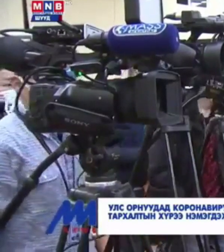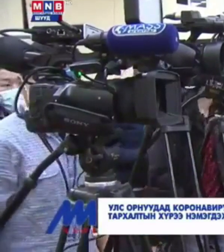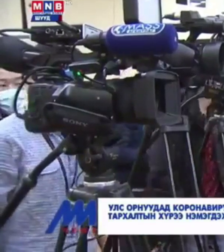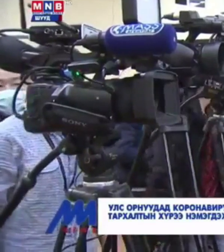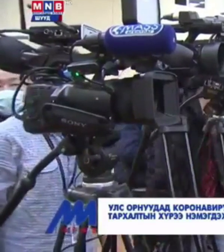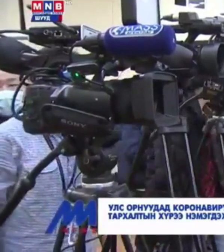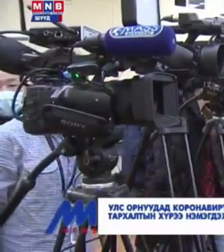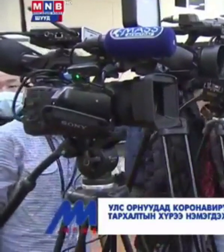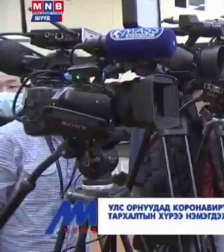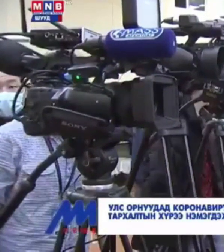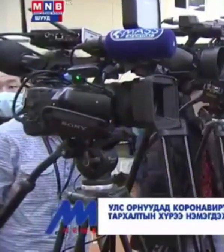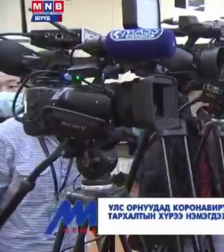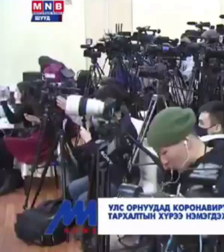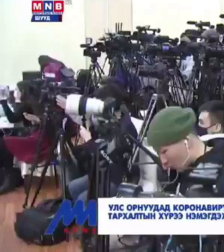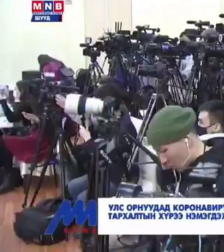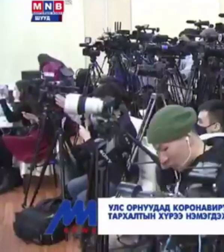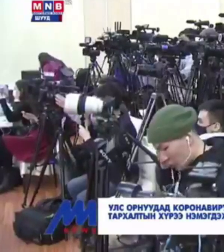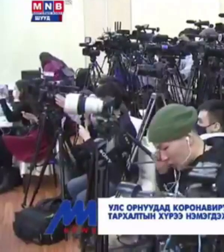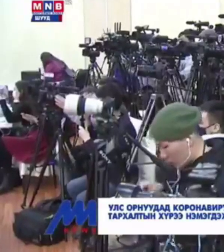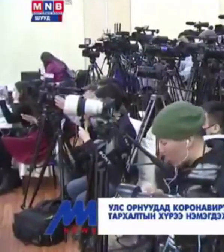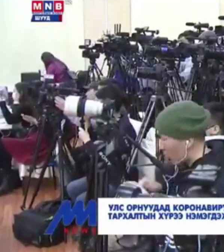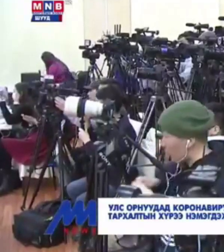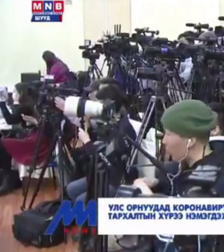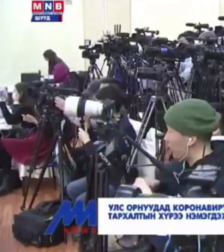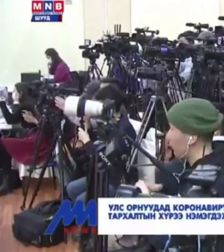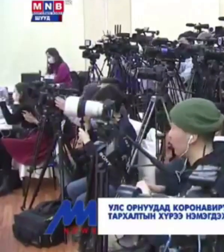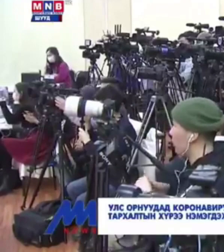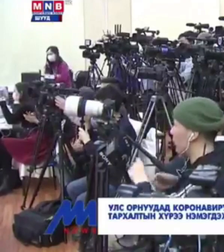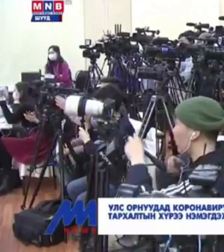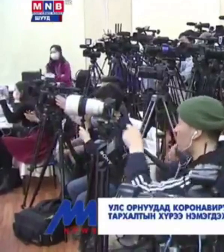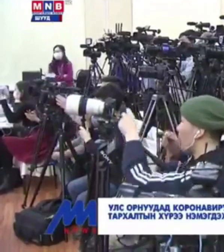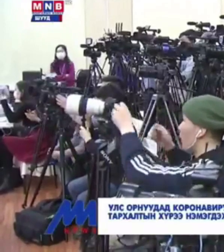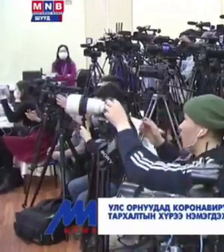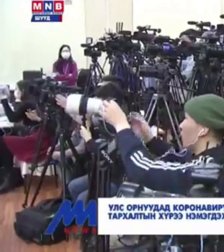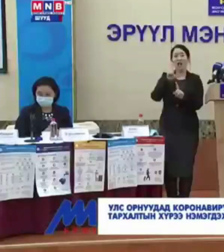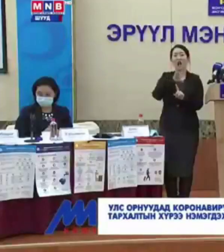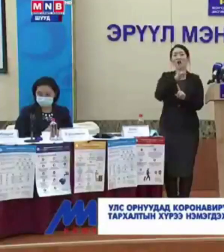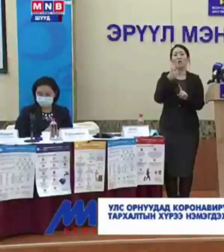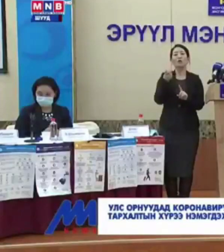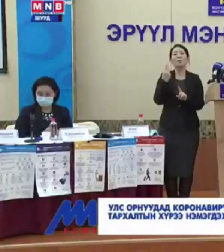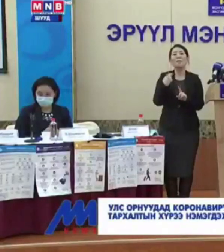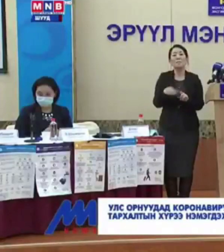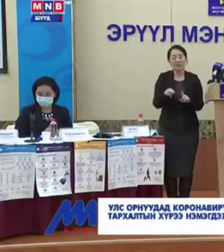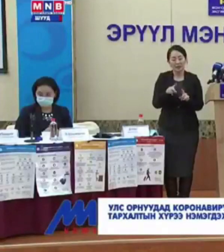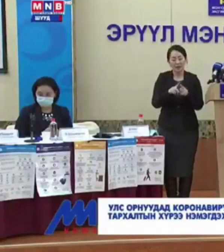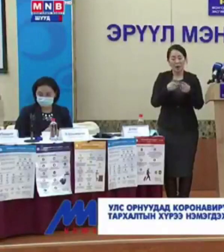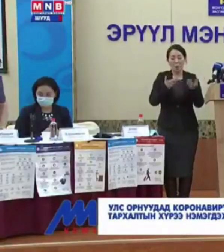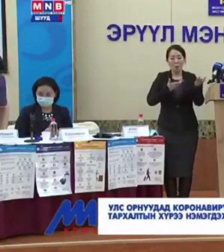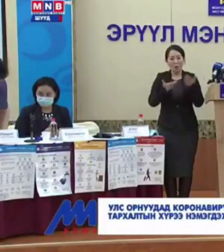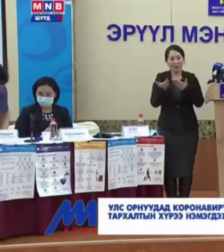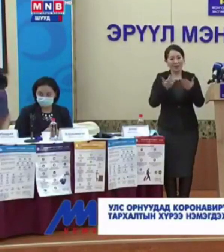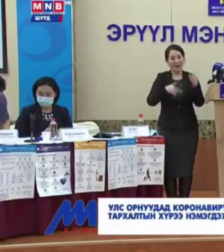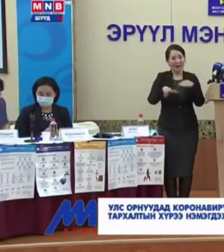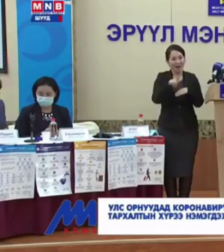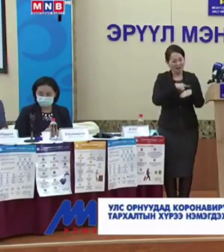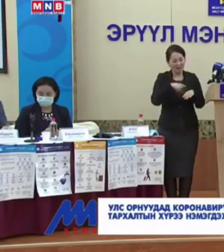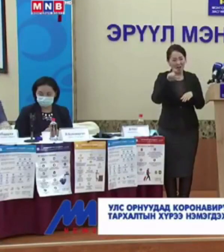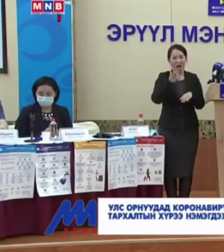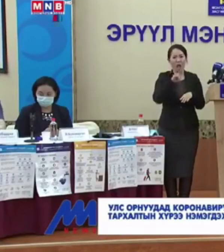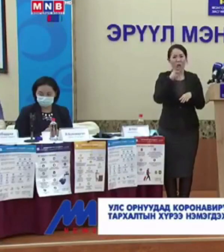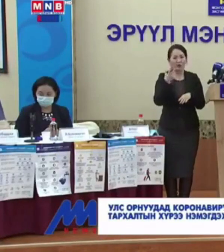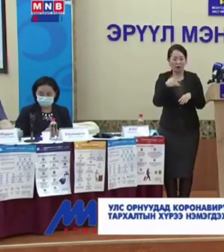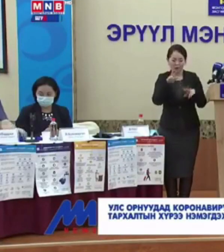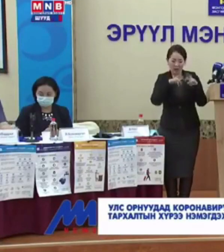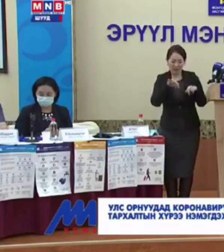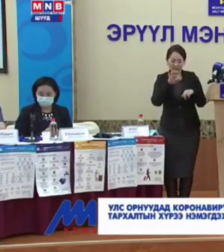бүлгийн хүмүүст иргэдэд зөвлөмж өргүүлж байна. За албан байгууллагууд бас зөвлөмж өгсөн гэдгийг одоо эрүүл мэндийн яамныхан тайлбарлаж байгаа.